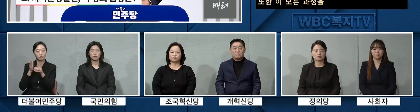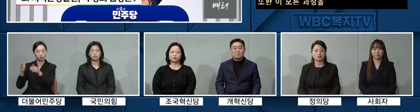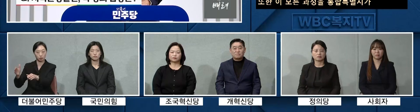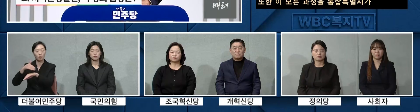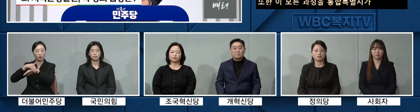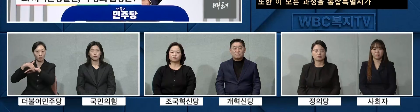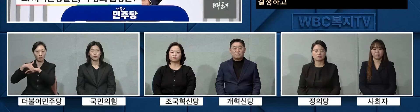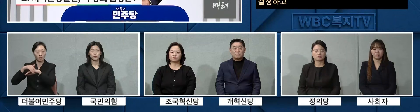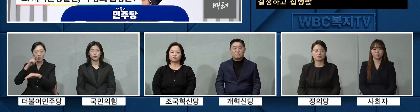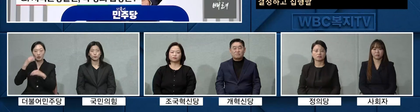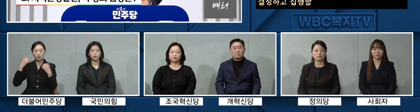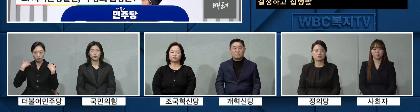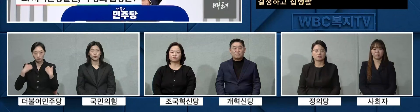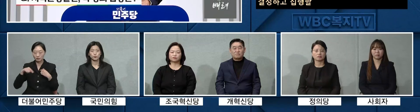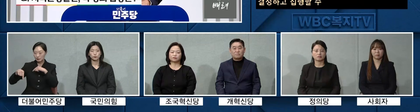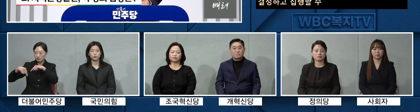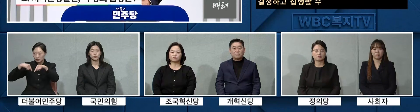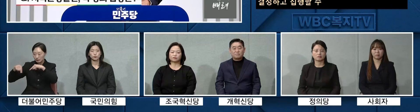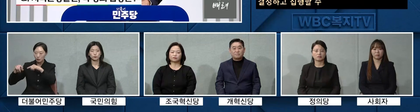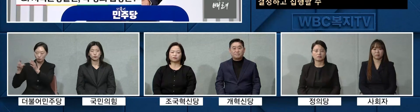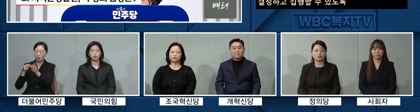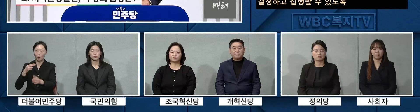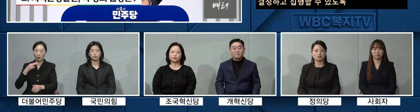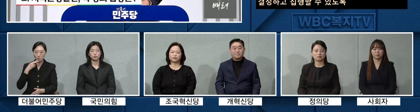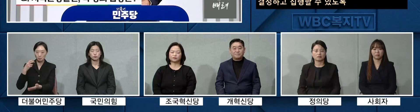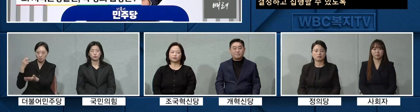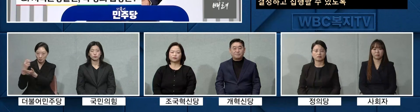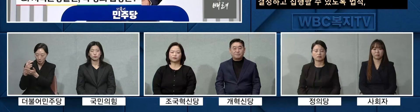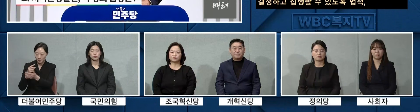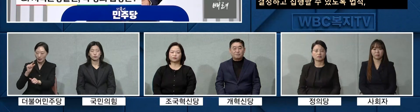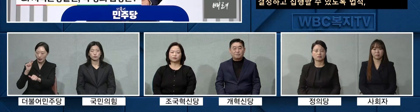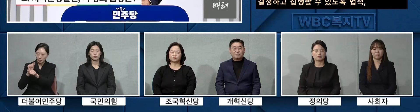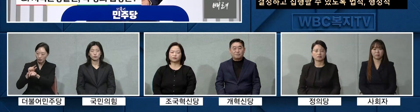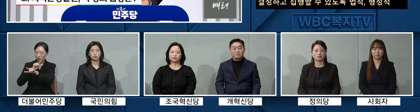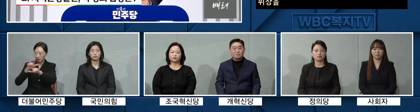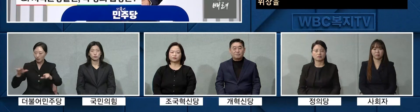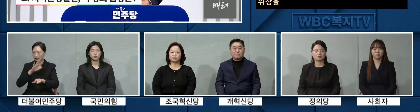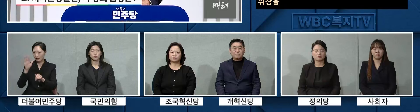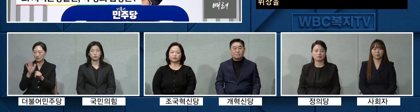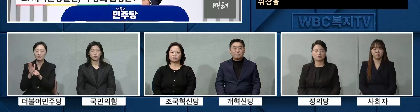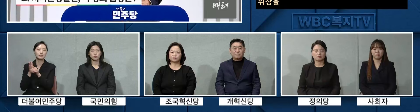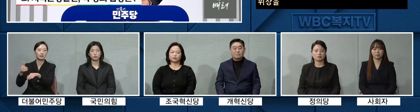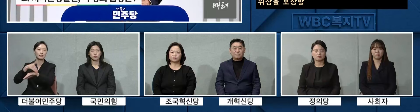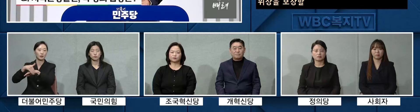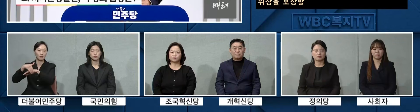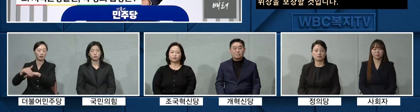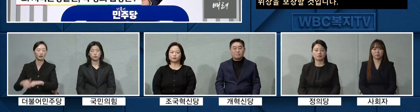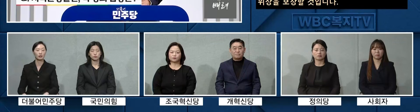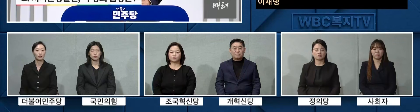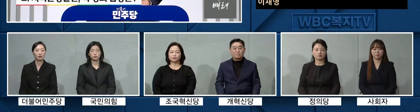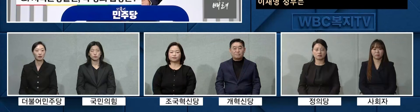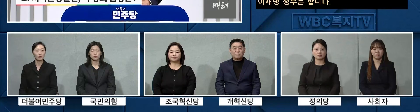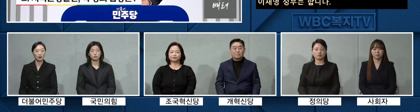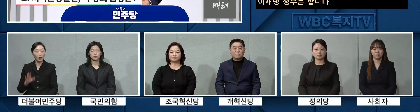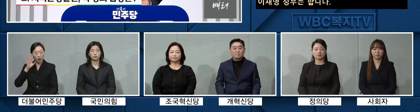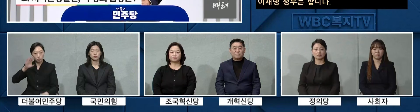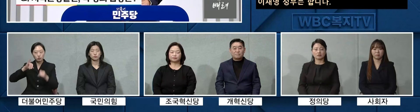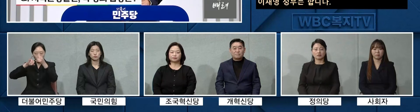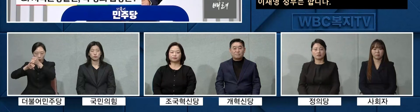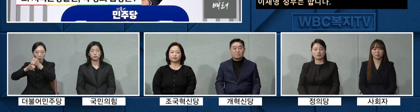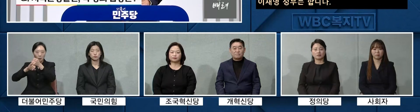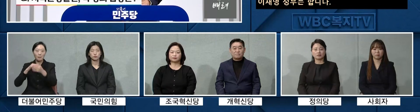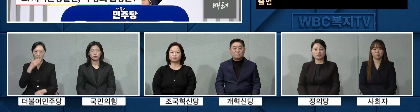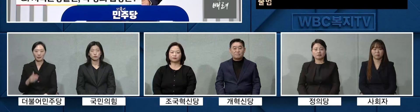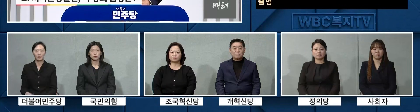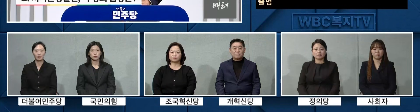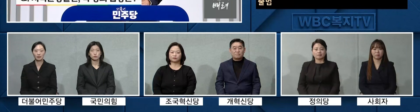수 있도록 법적, 행정적 위상을 보장할 것입니다. 이재명 정부는 합니다. 출범 7개월 만에